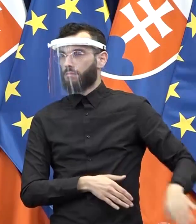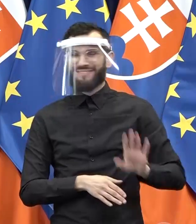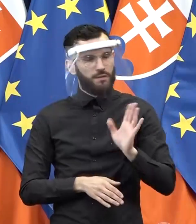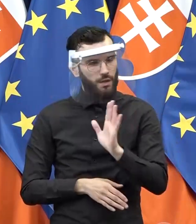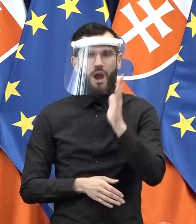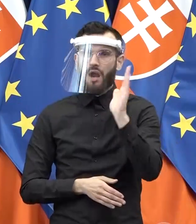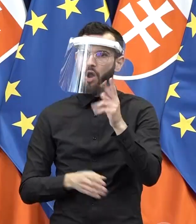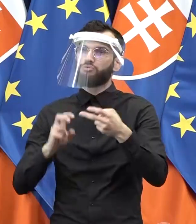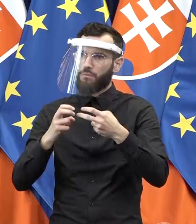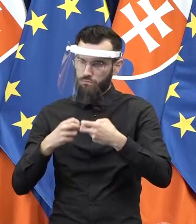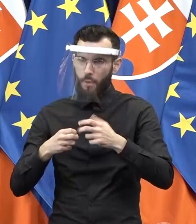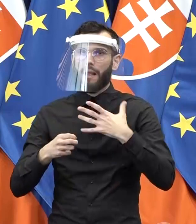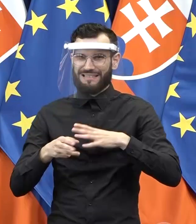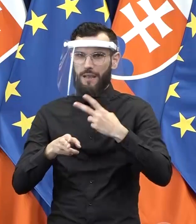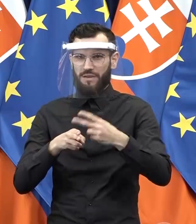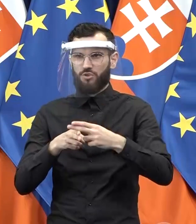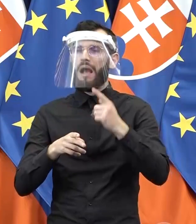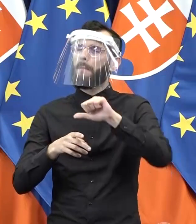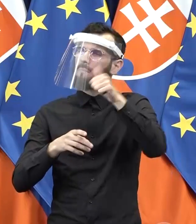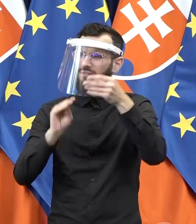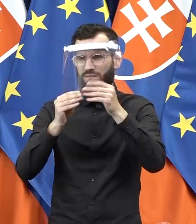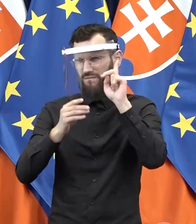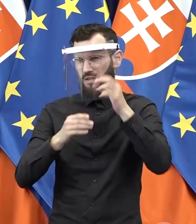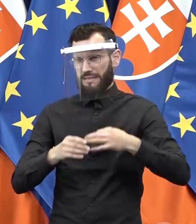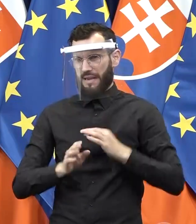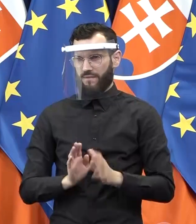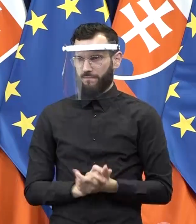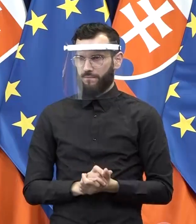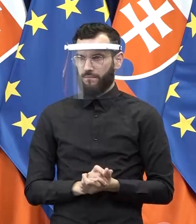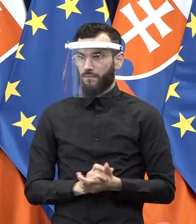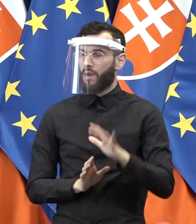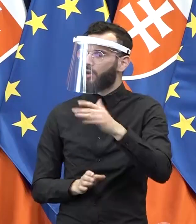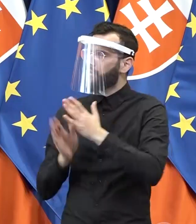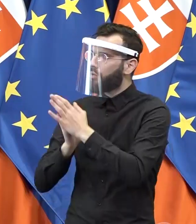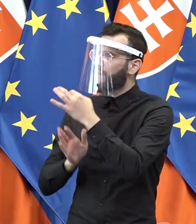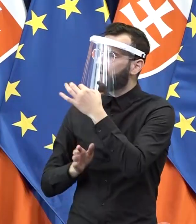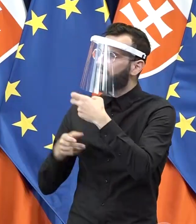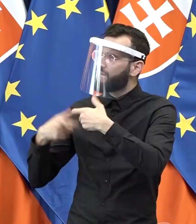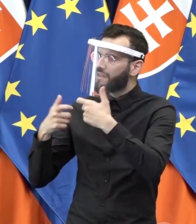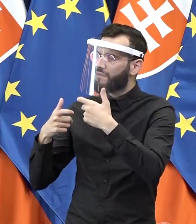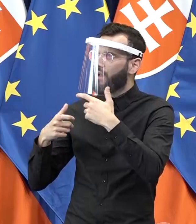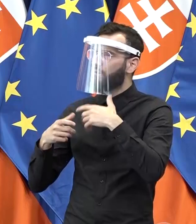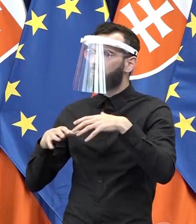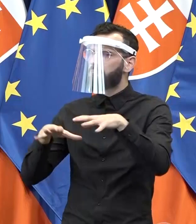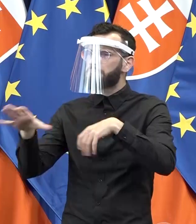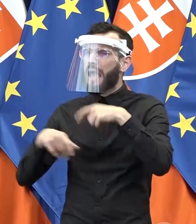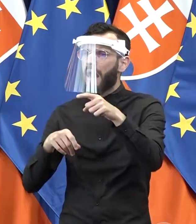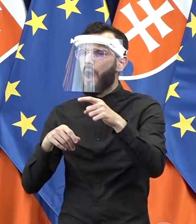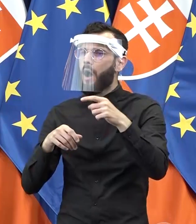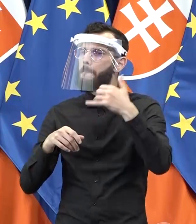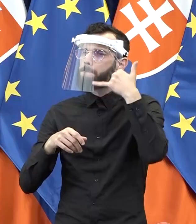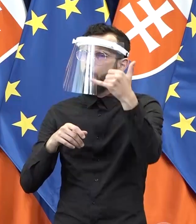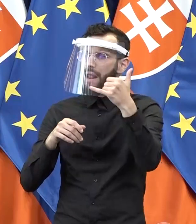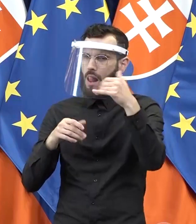Nie, každý jeden problém musíme riešiť, ale dávame si prioryty. Ešte by som chcela, keby sme vysvetlili, že ako by fungovať ten zber mobilných dát, že či teda